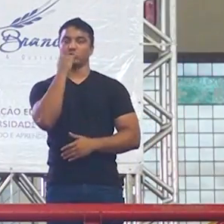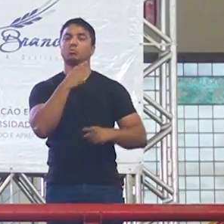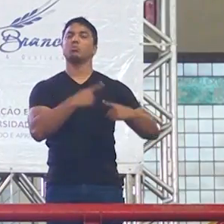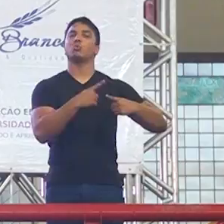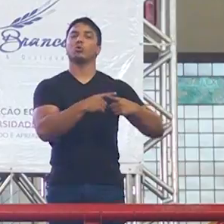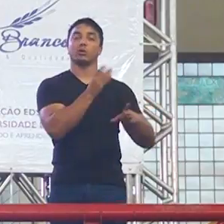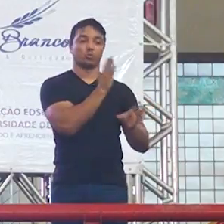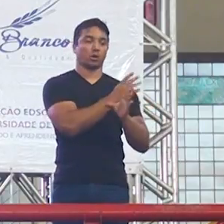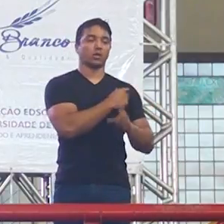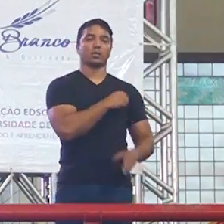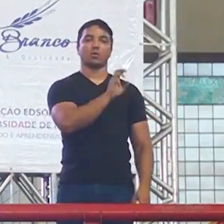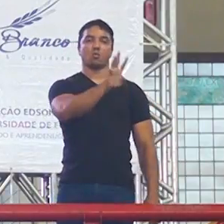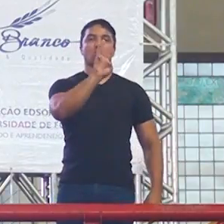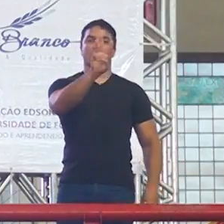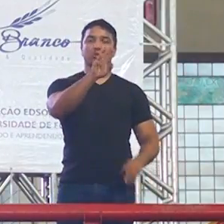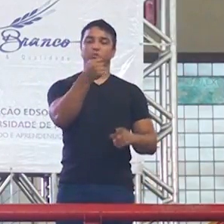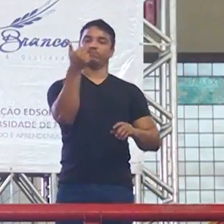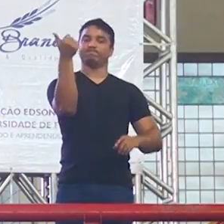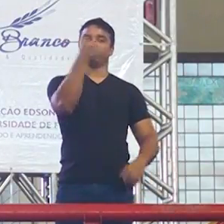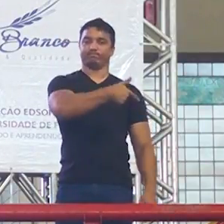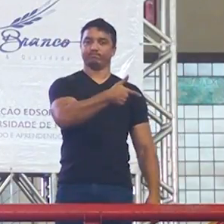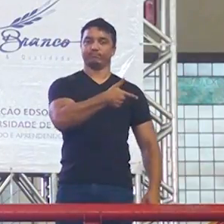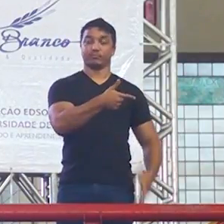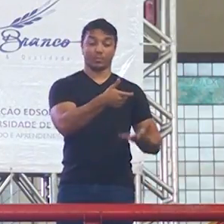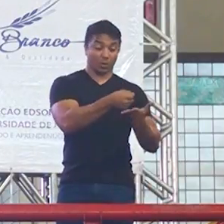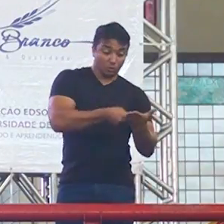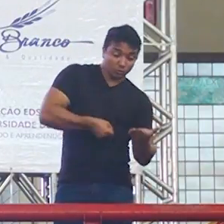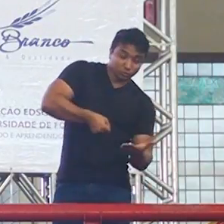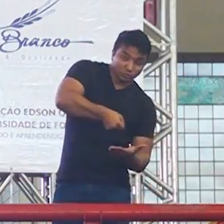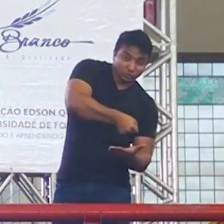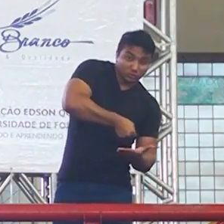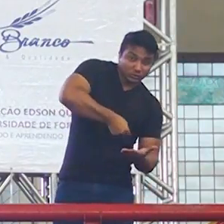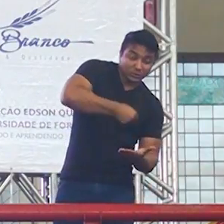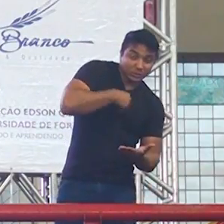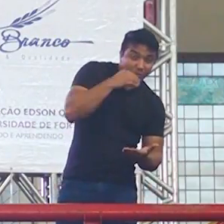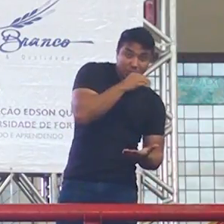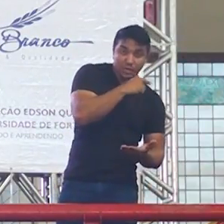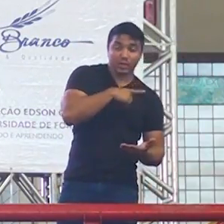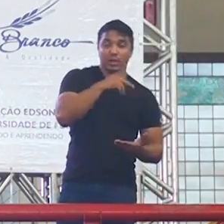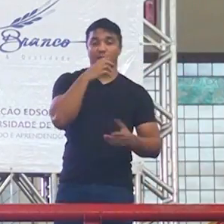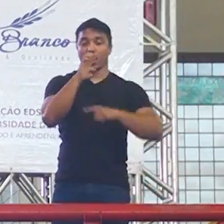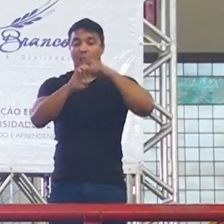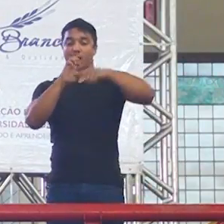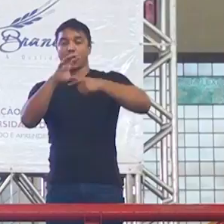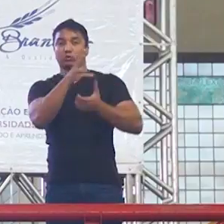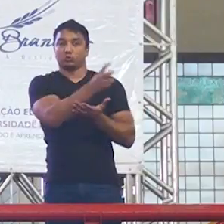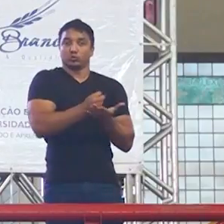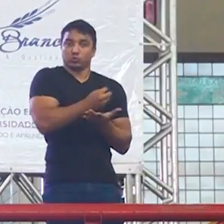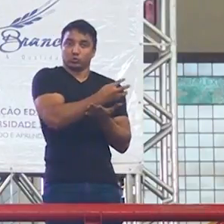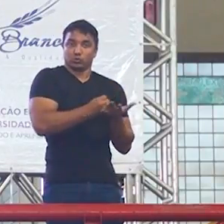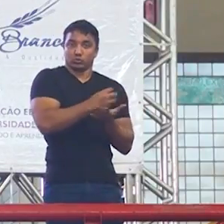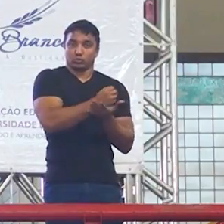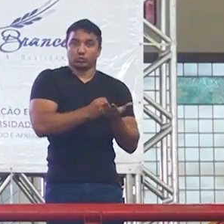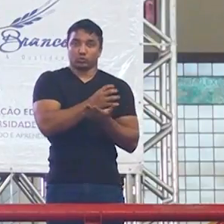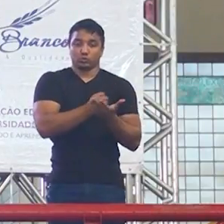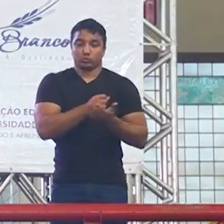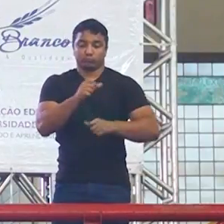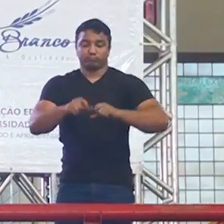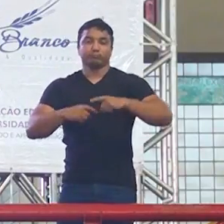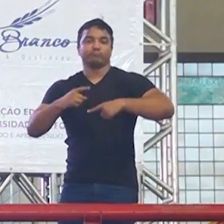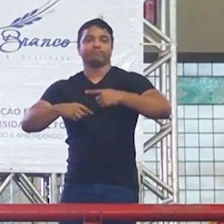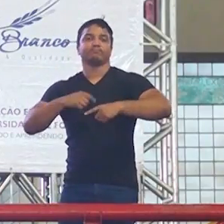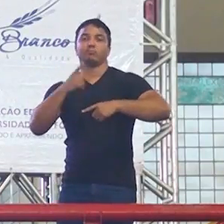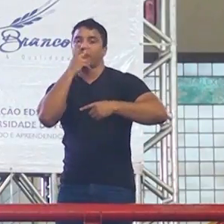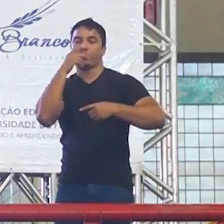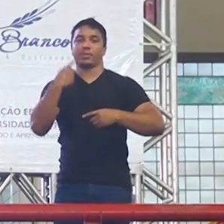quê? Porque ele tem maior potência. O ferro vai puxar mais elétrons para ele funcionar do que o micro-ondas.